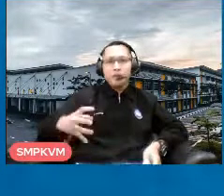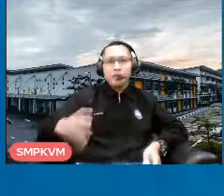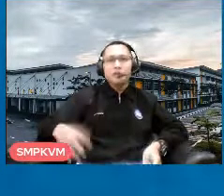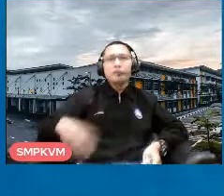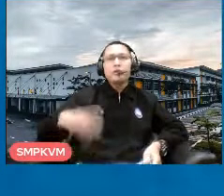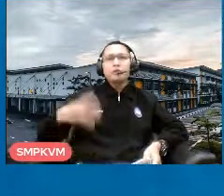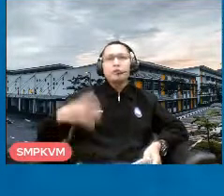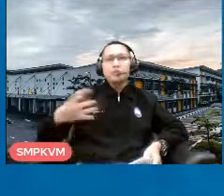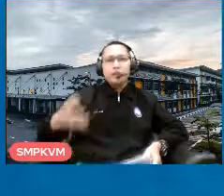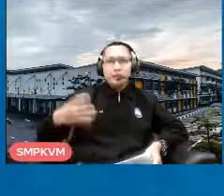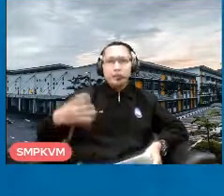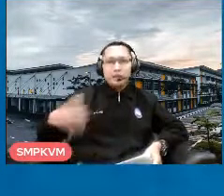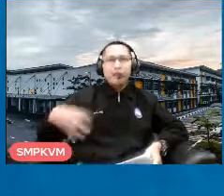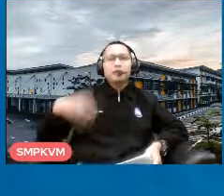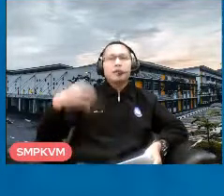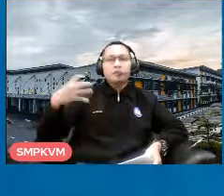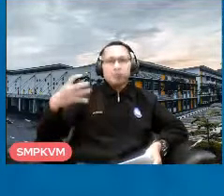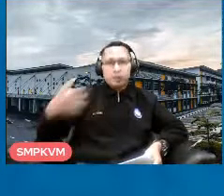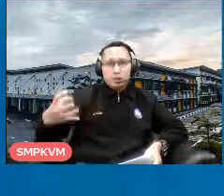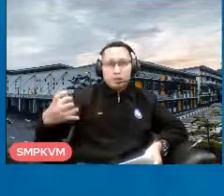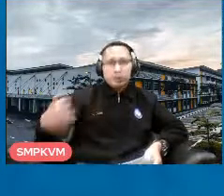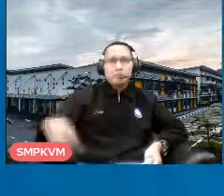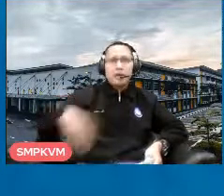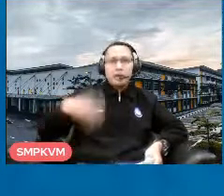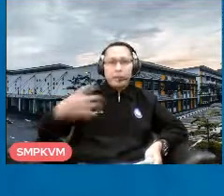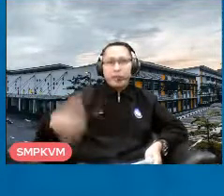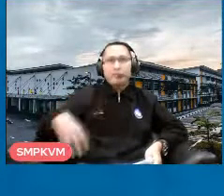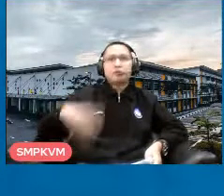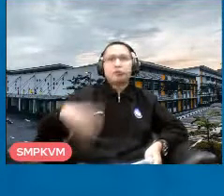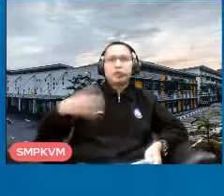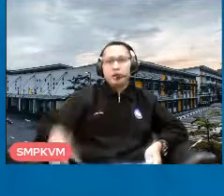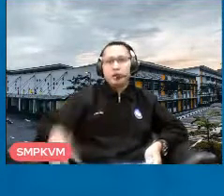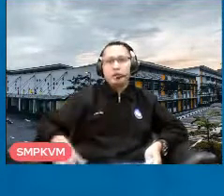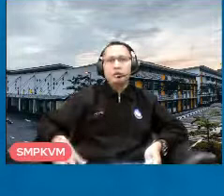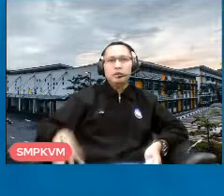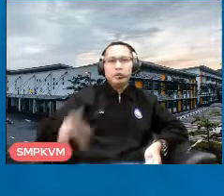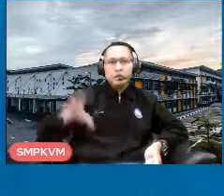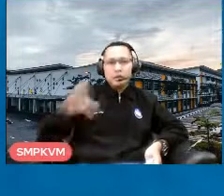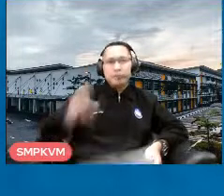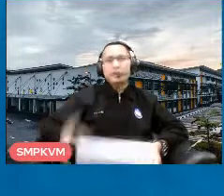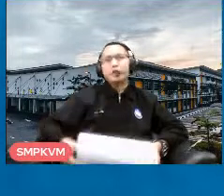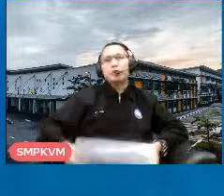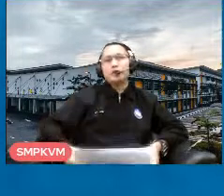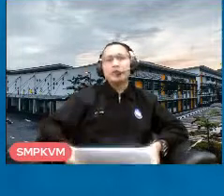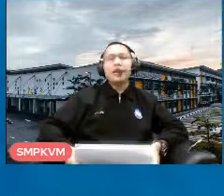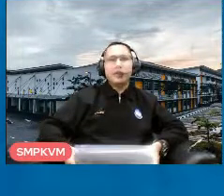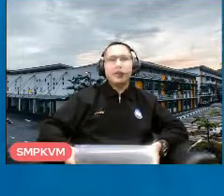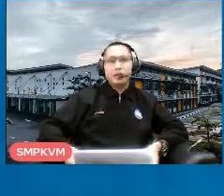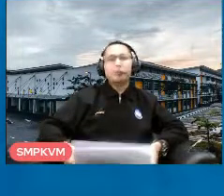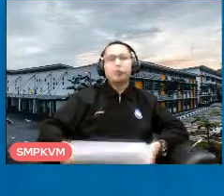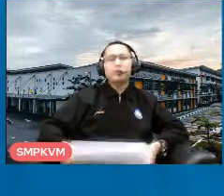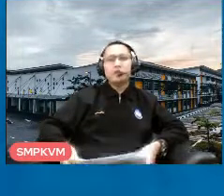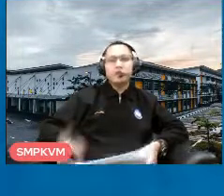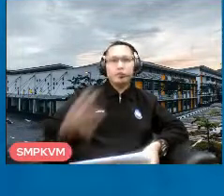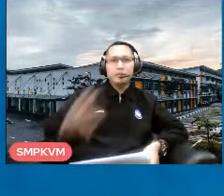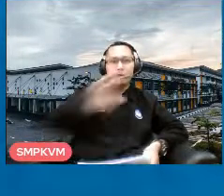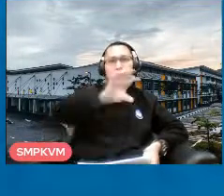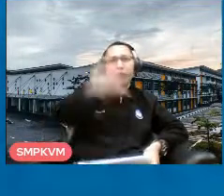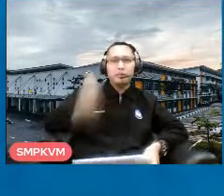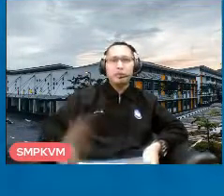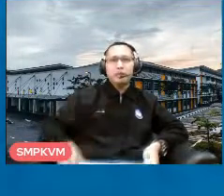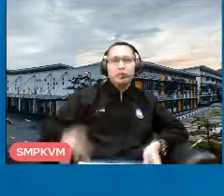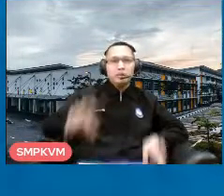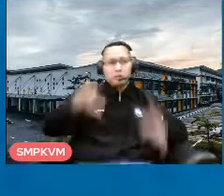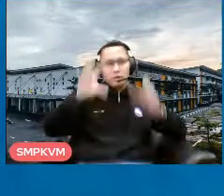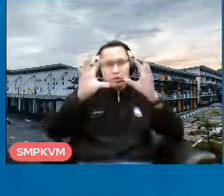murini menjadi insan yang berguna Praya baik bertakziah dan perjanjian juniadi akhirnya itu pentingnya kita